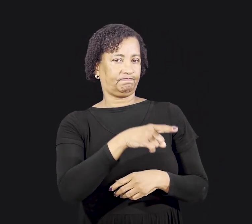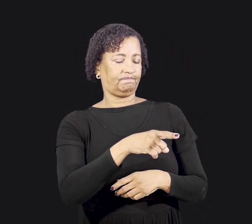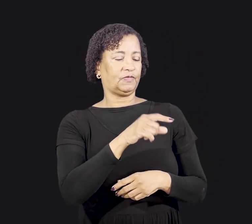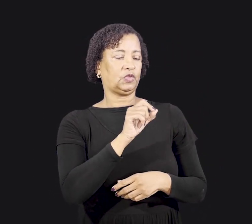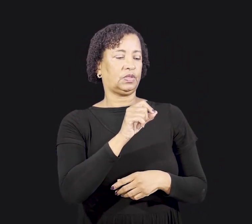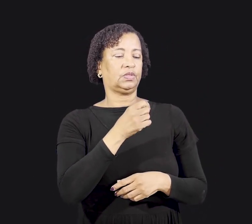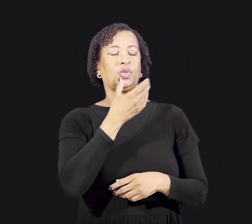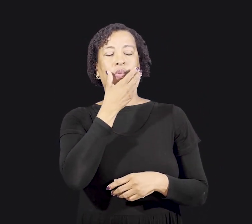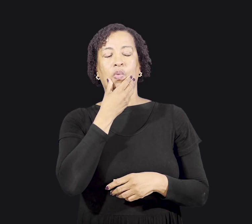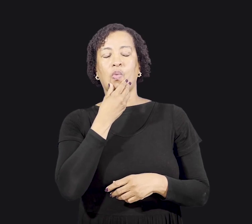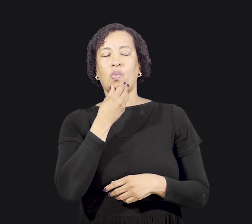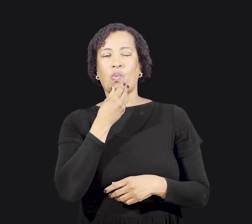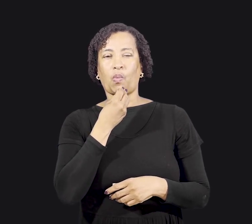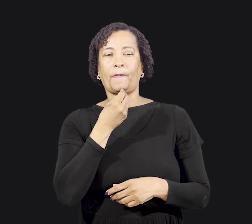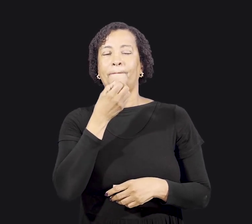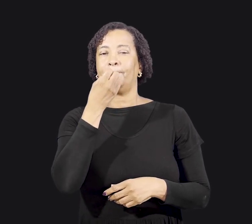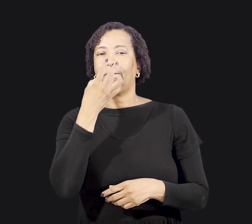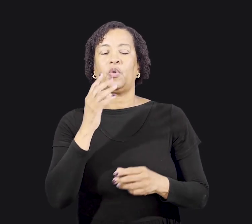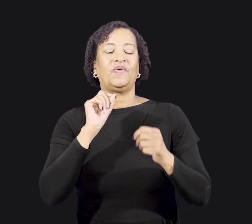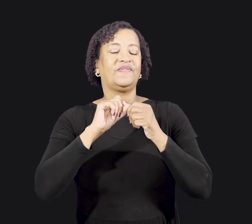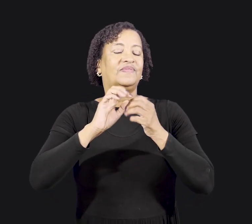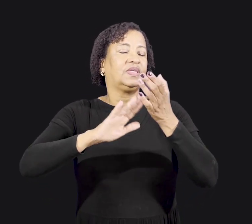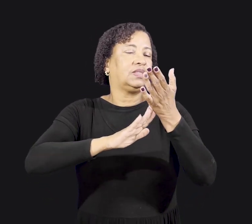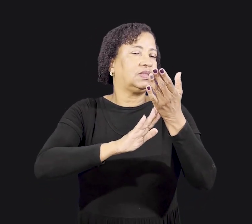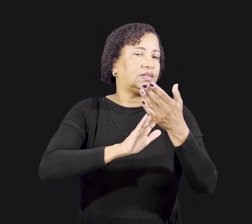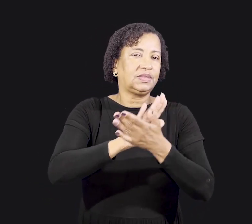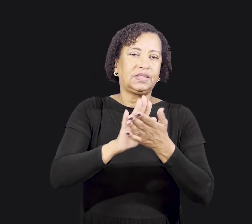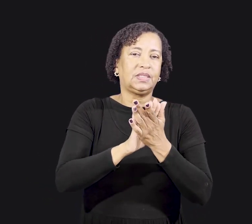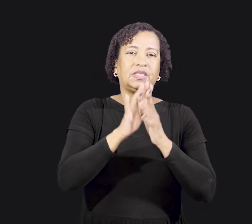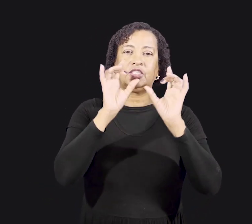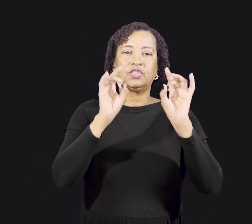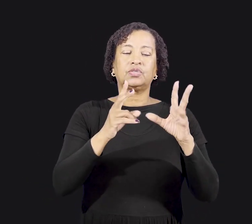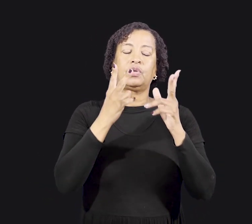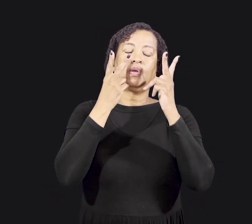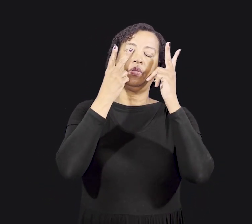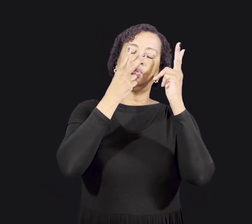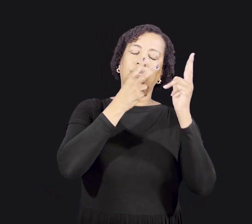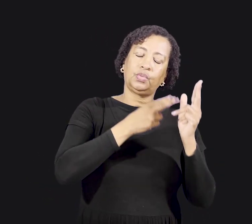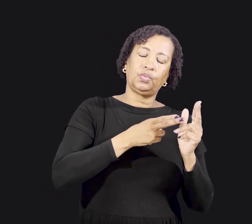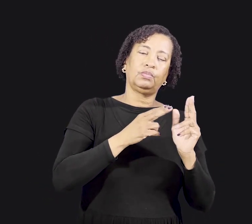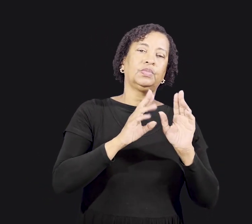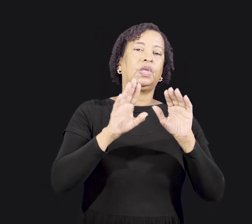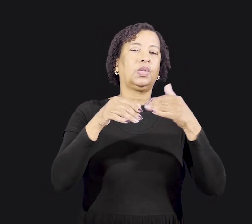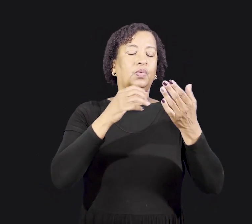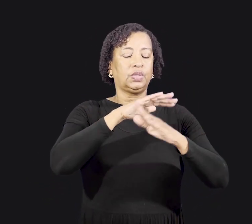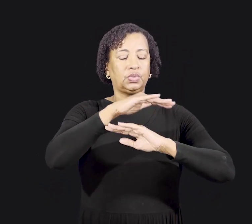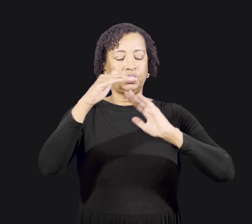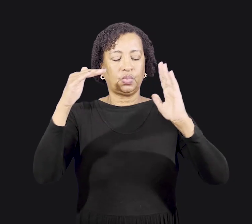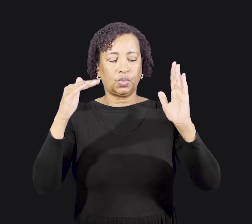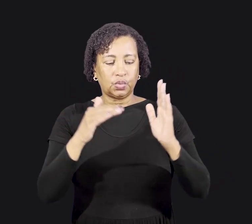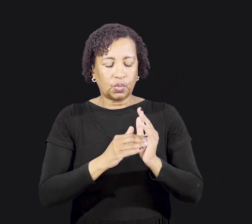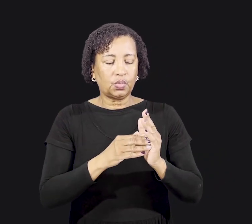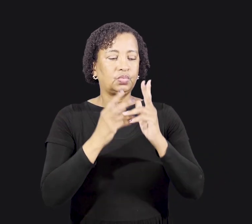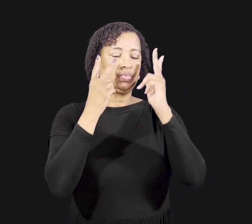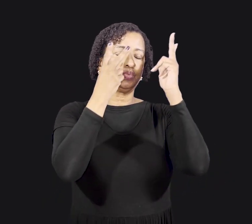homens bons não façam nada, que eles simplesmente durmam. Enquanto todos